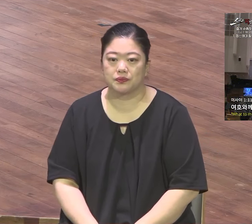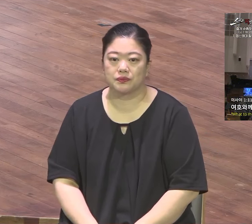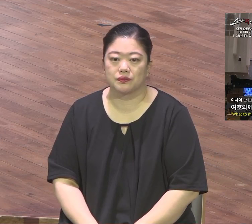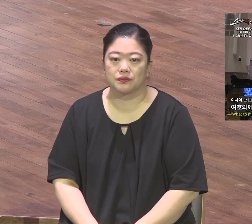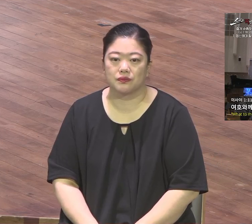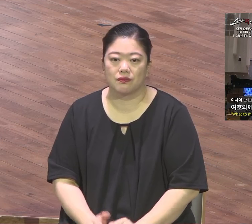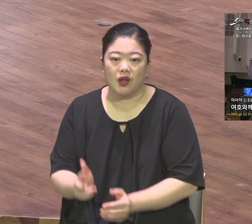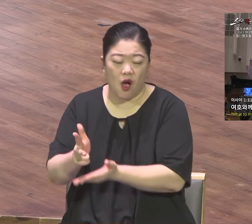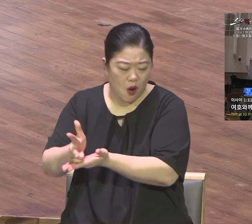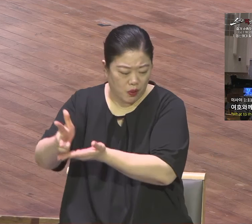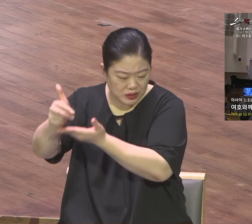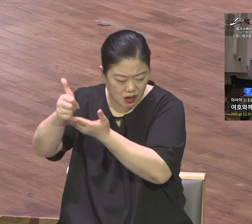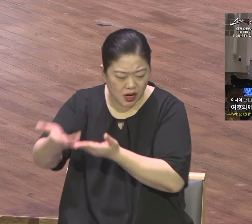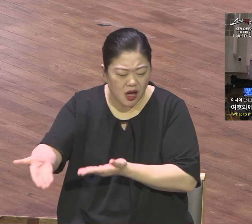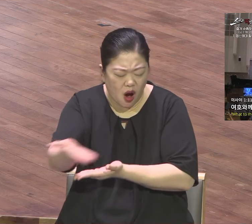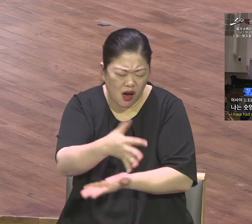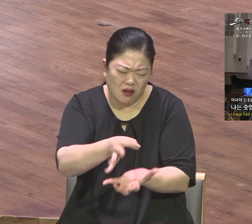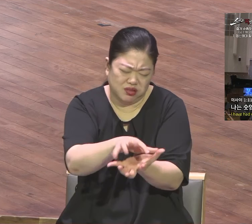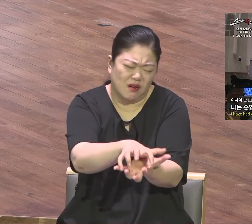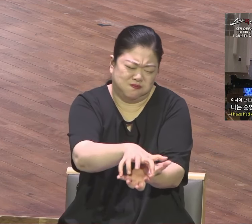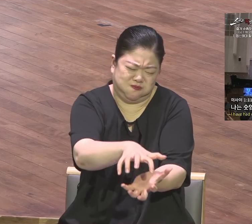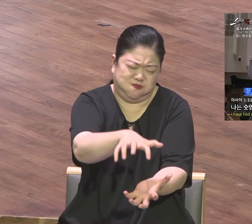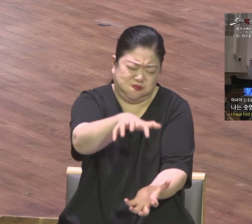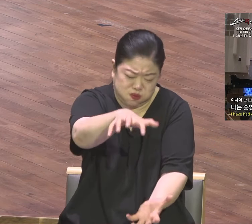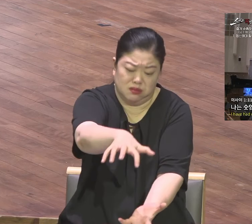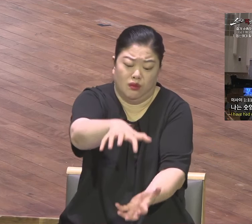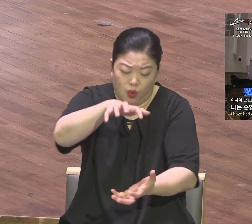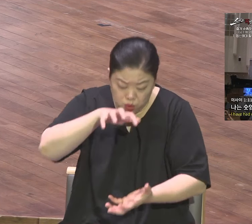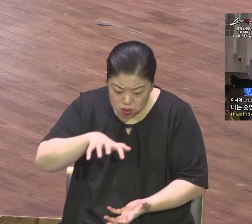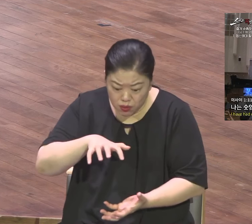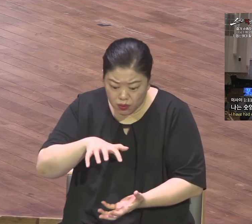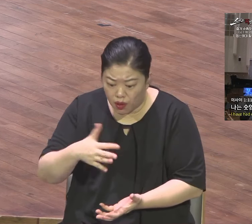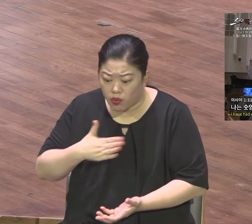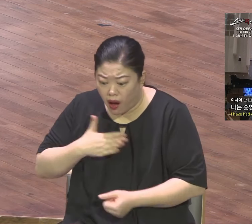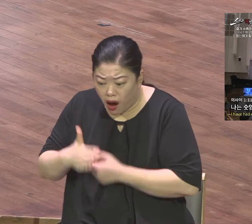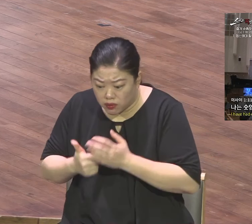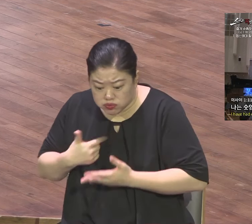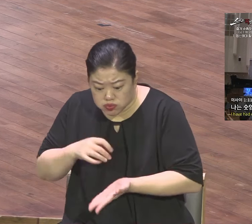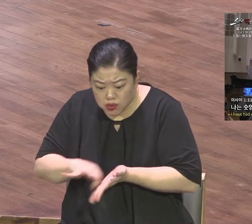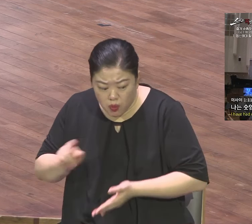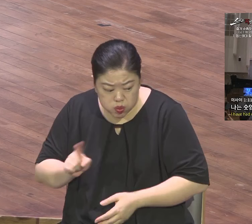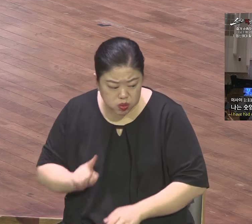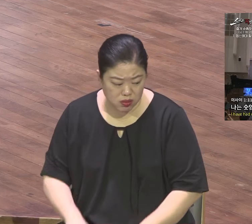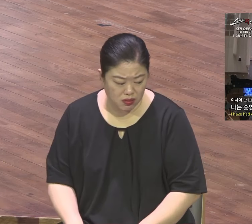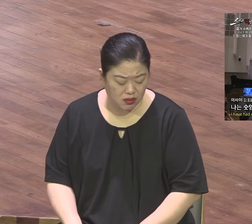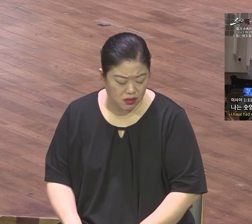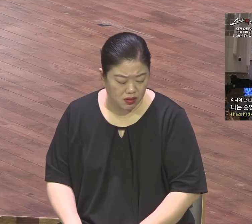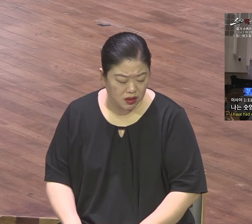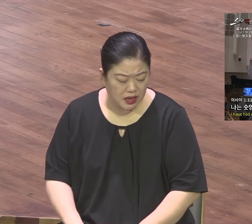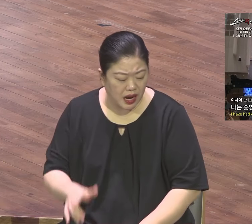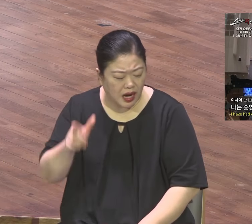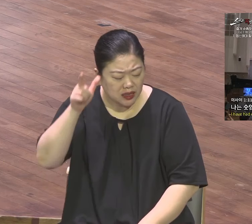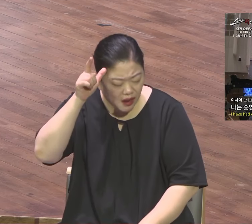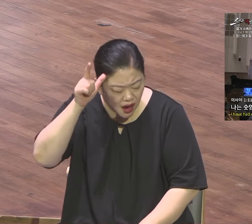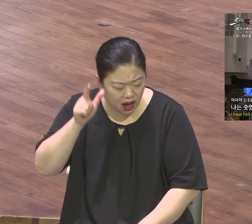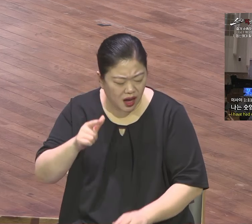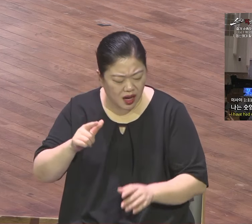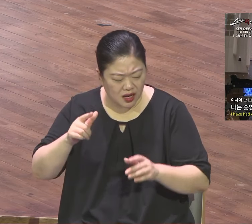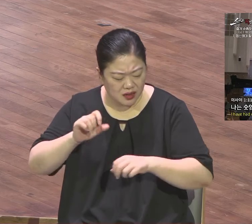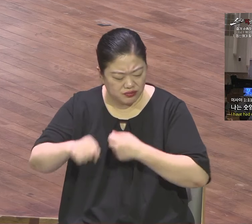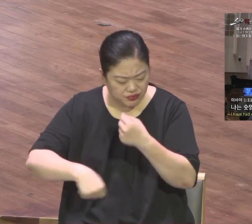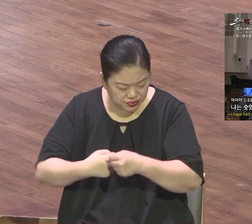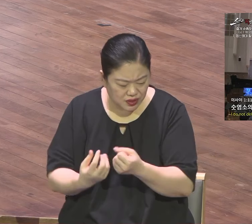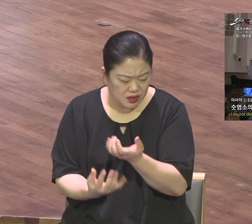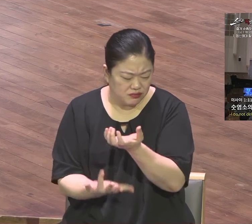재물이 내게 무엇이 유익하뇨? 나는 수양의 번제와 살찐 짐승의 기름에 배불렀고 나는